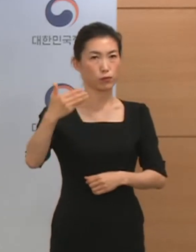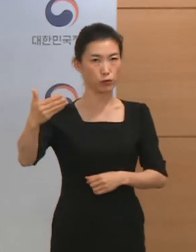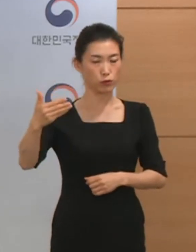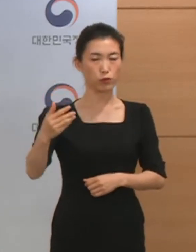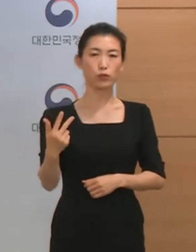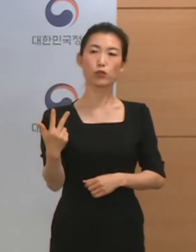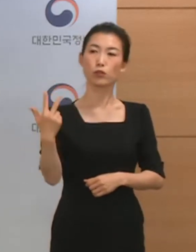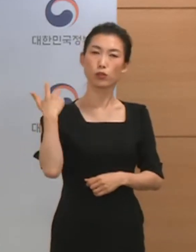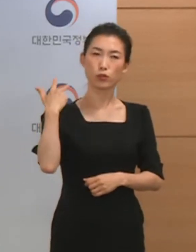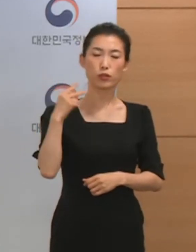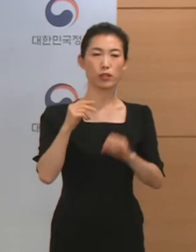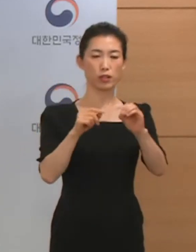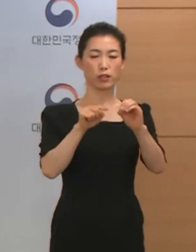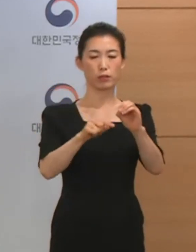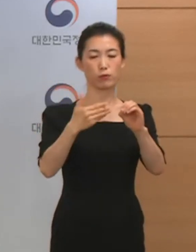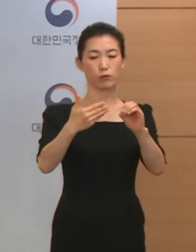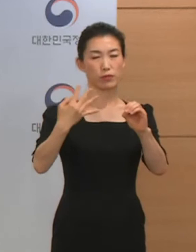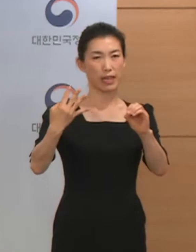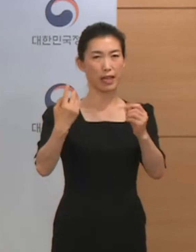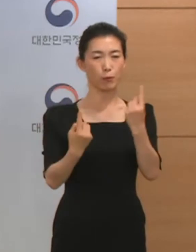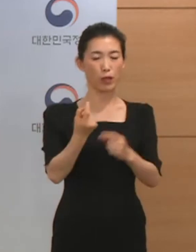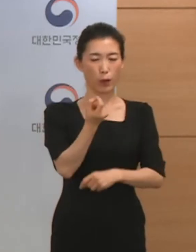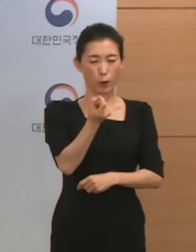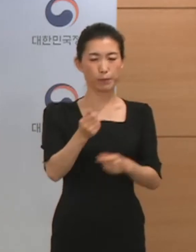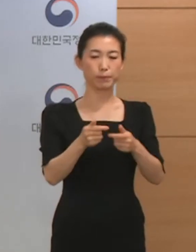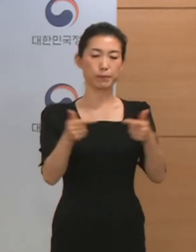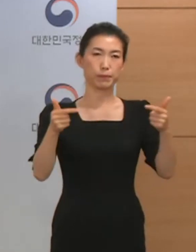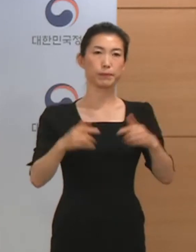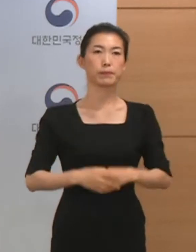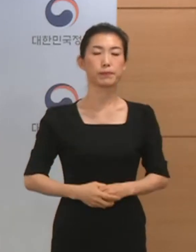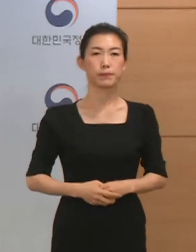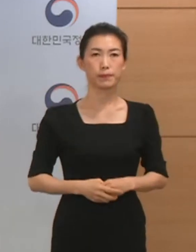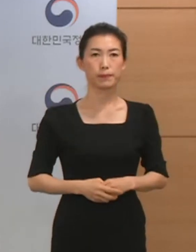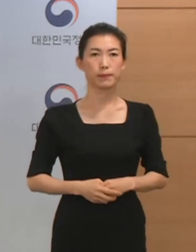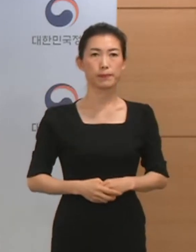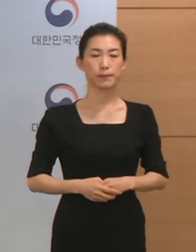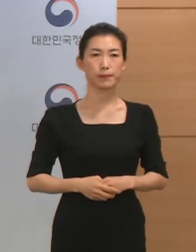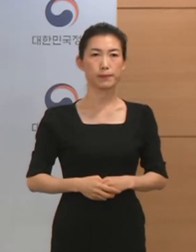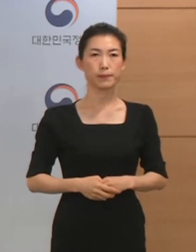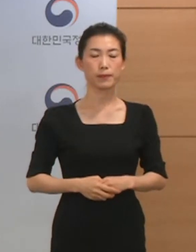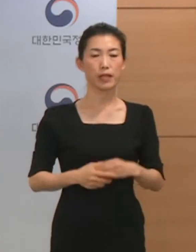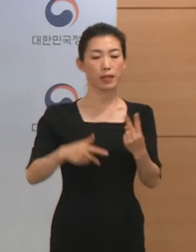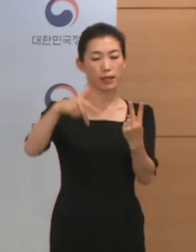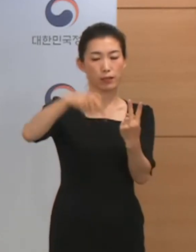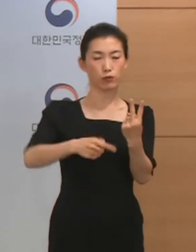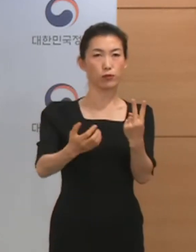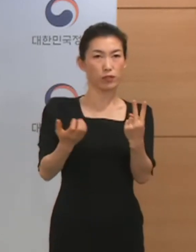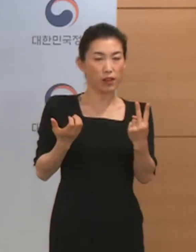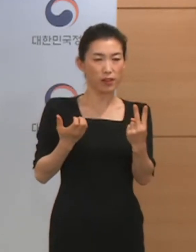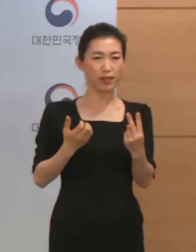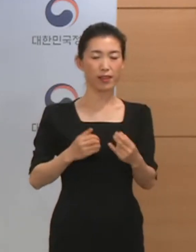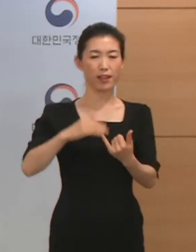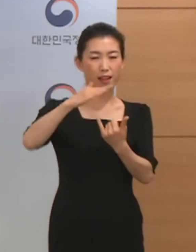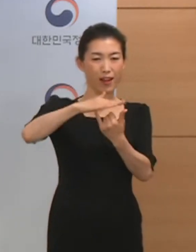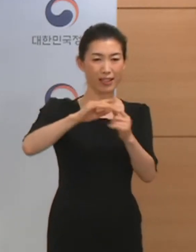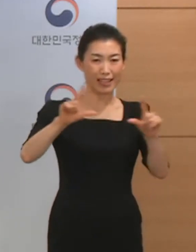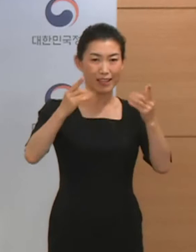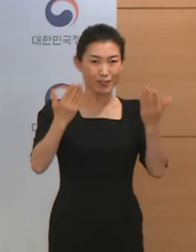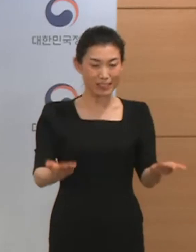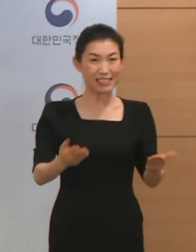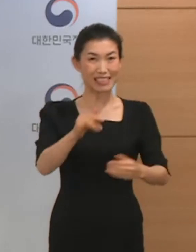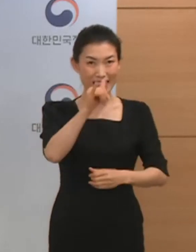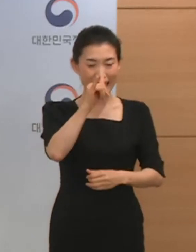그 전주의 0.94보다 소폭 상승하였습니다. 2주 전에 휴일이 하루 있었던 점을